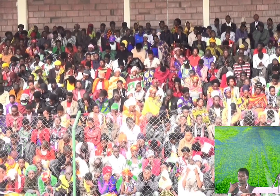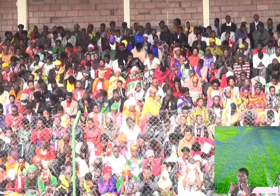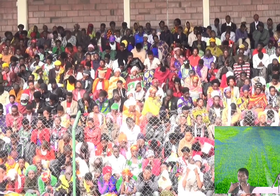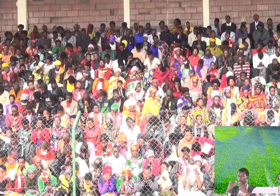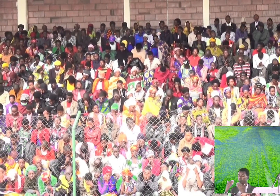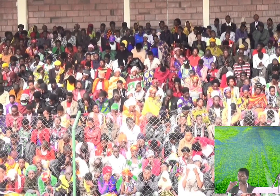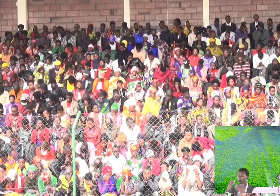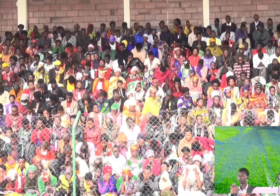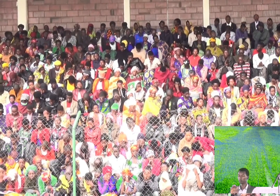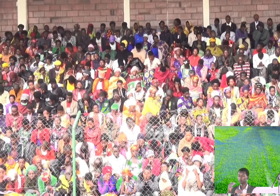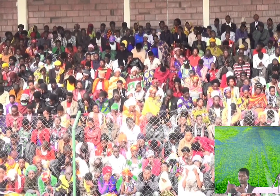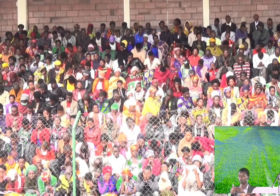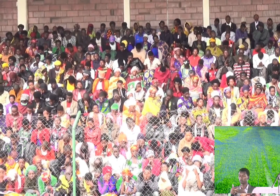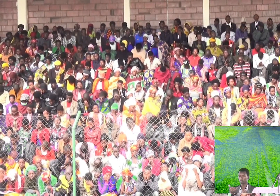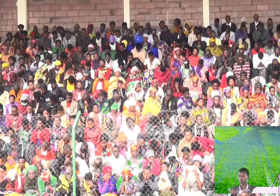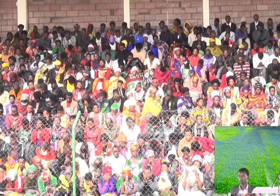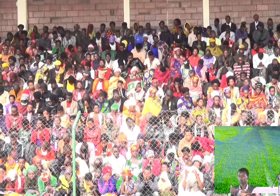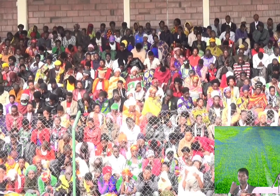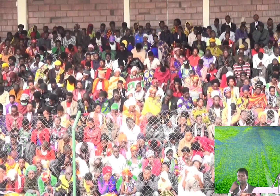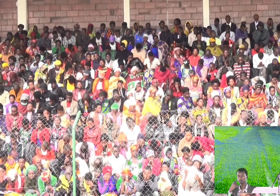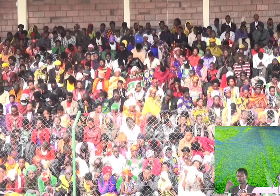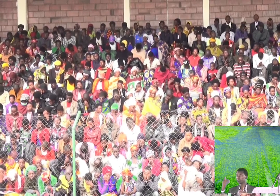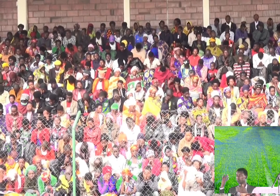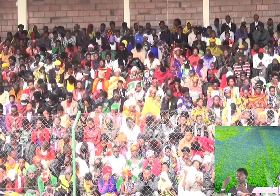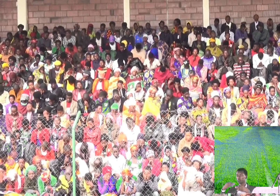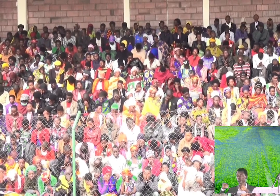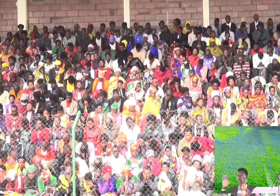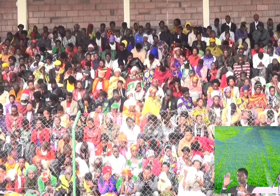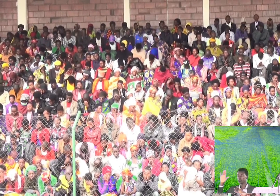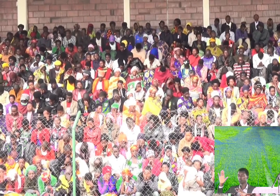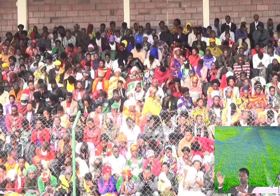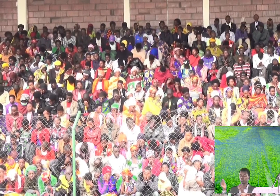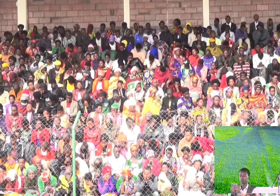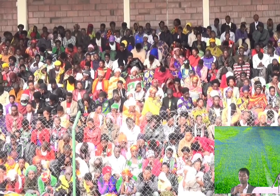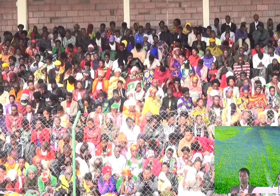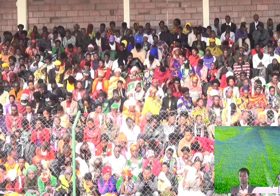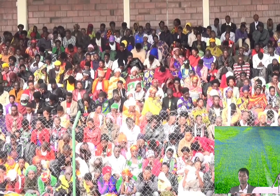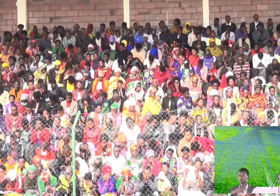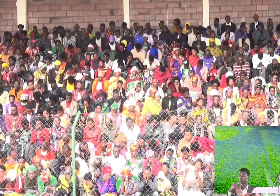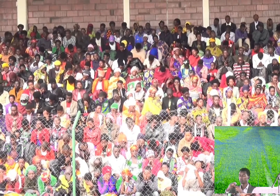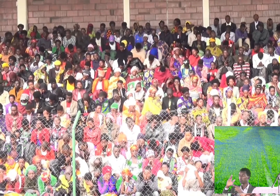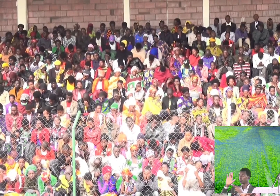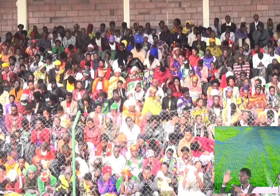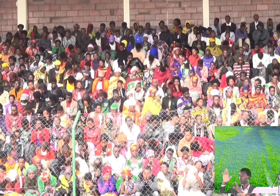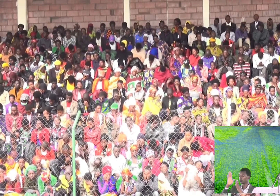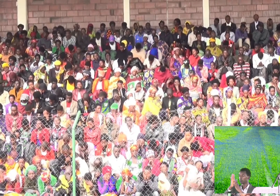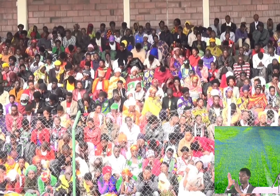mwanya tugitegereza ubuntu bwawe muri kumwe natwe. Izina ryawe rihimbazwe.